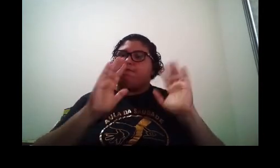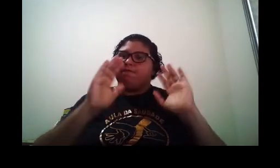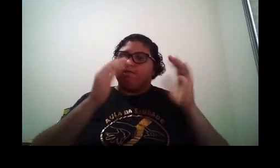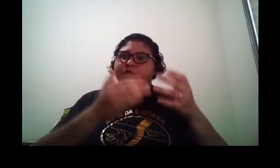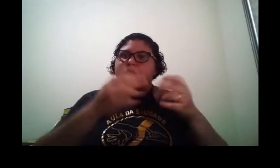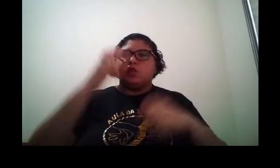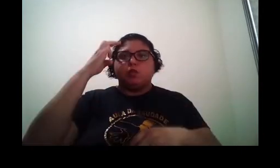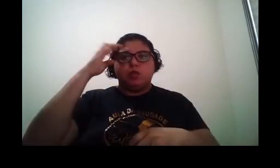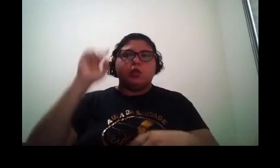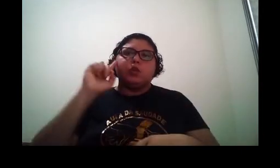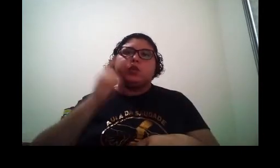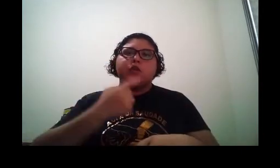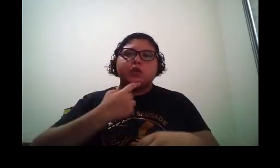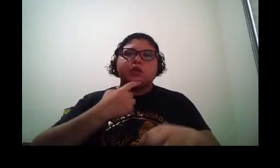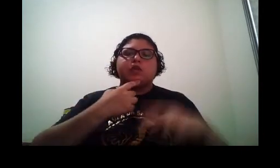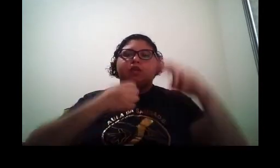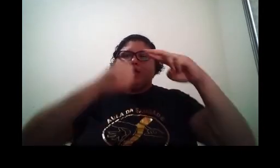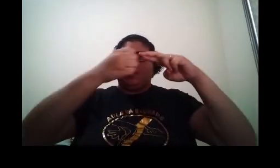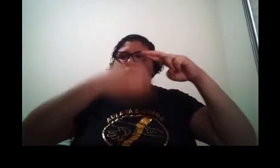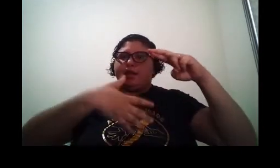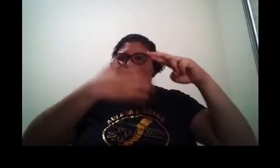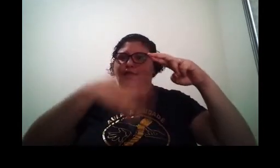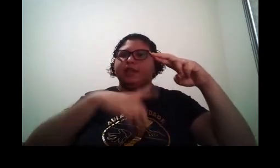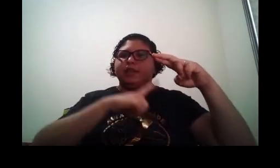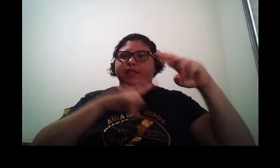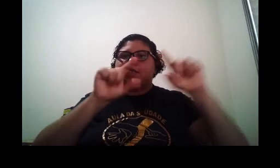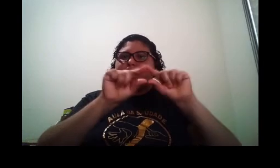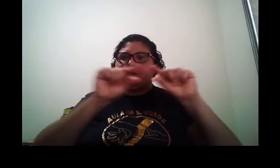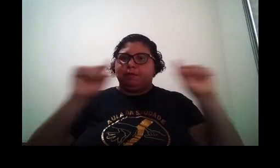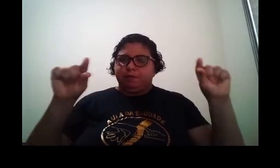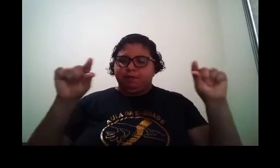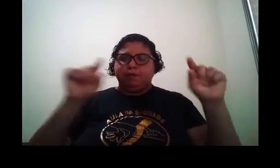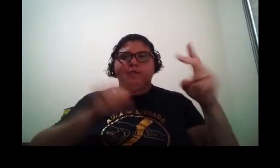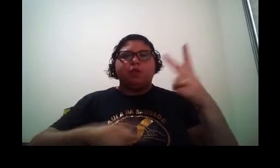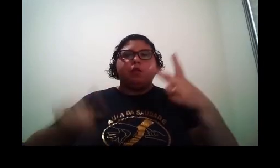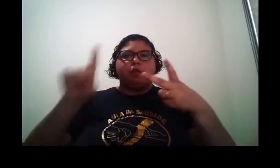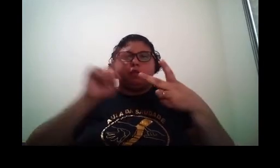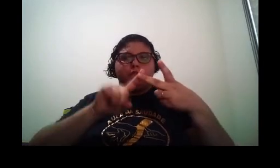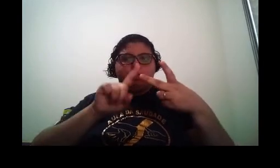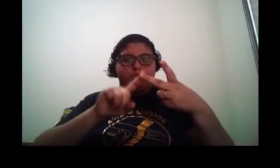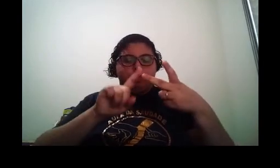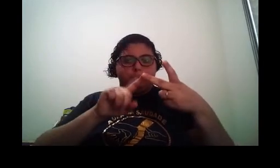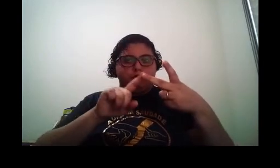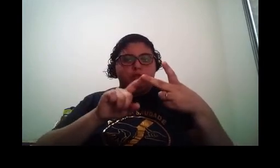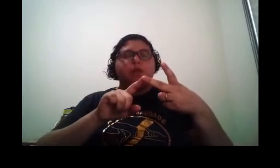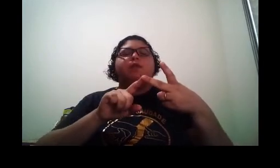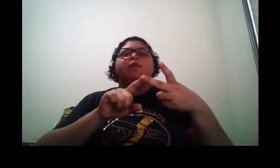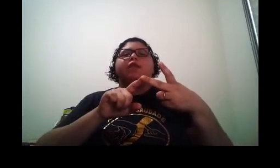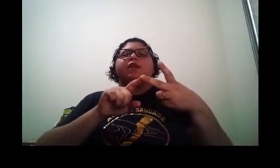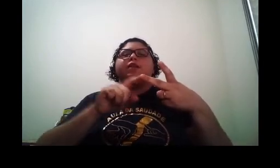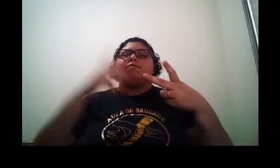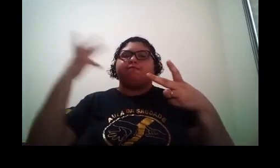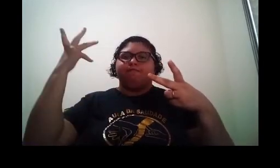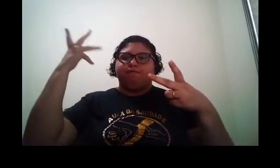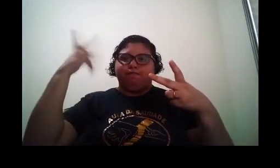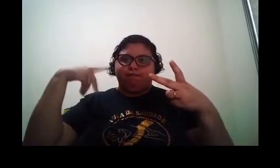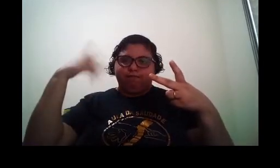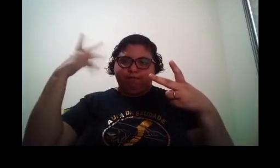cultura surda, né? Lá nas referências tem o detalhamento sobre as obras dela.